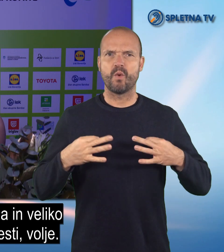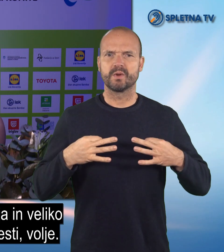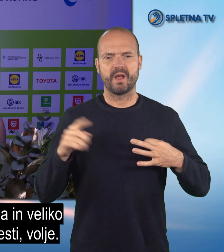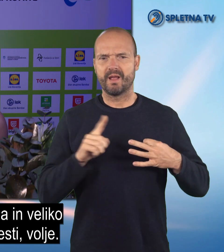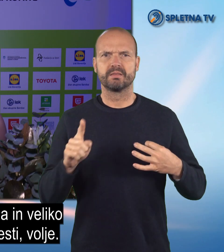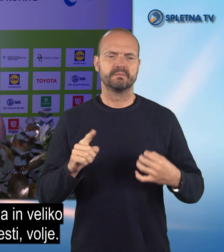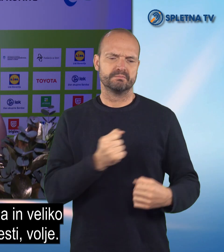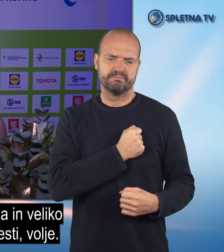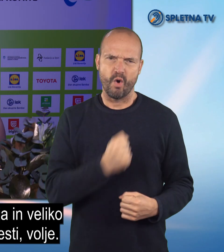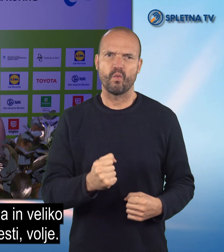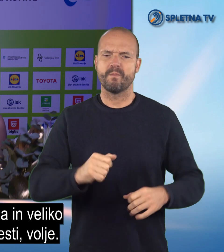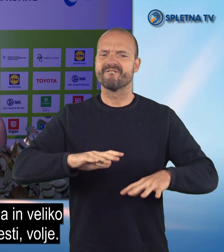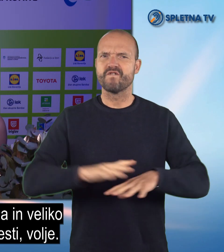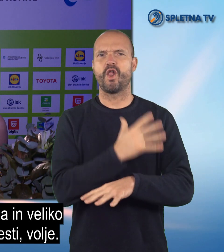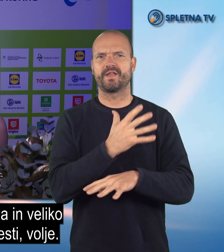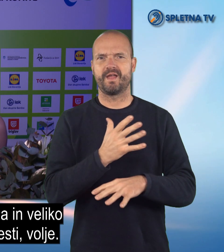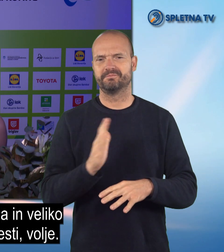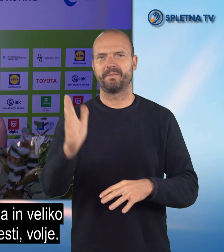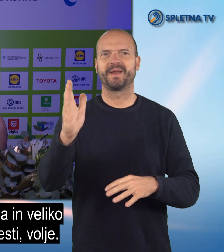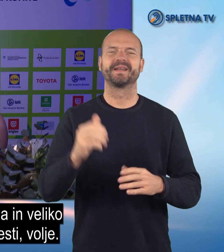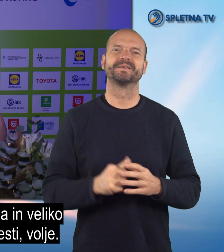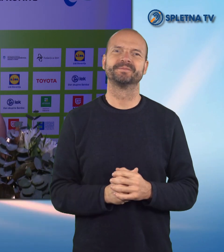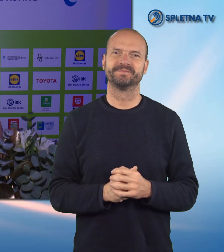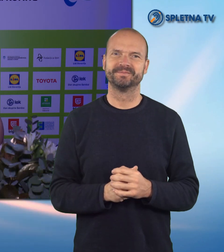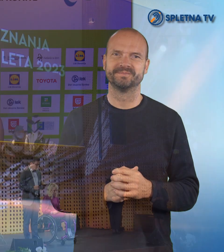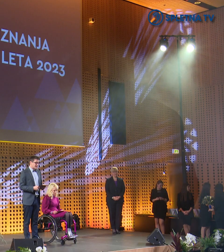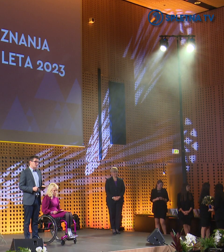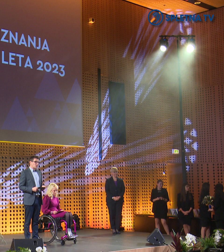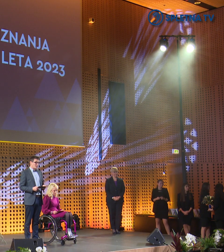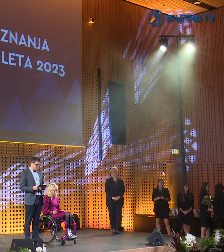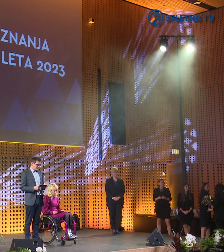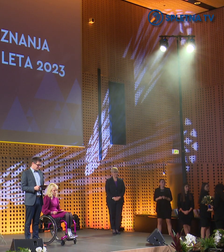zdravja in veliko samozavesti, volje.